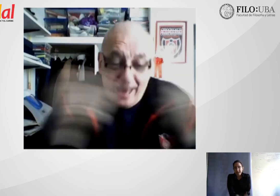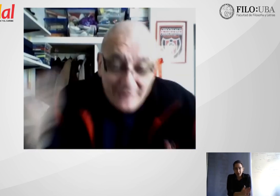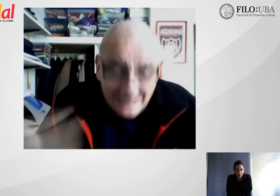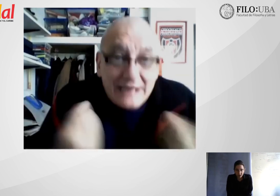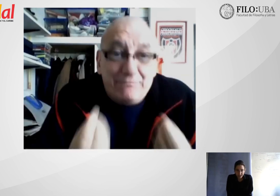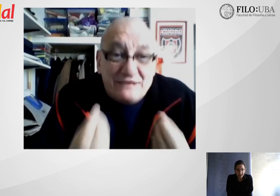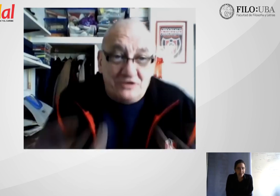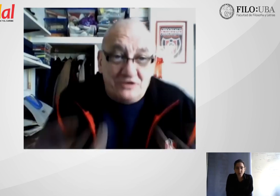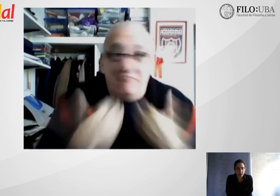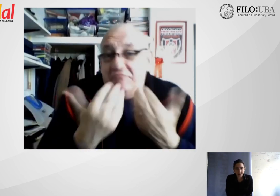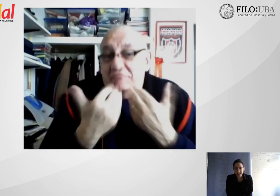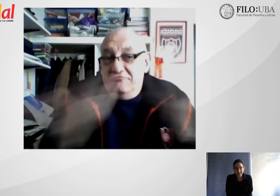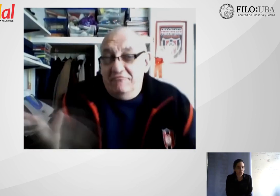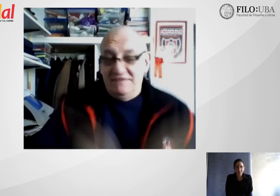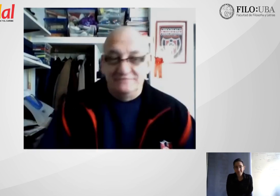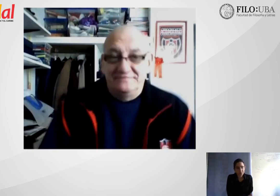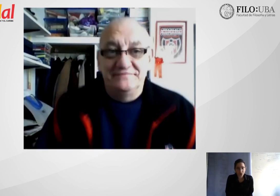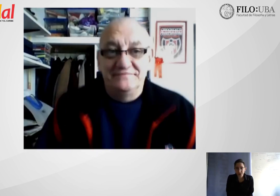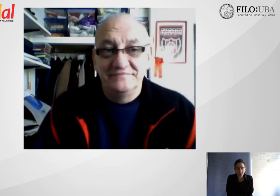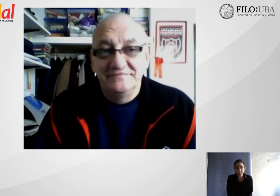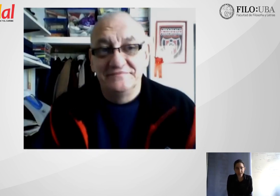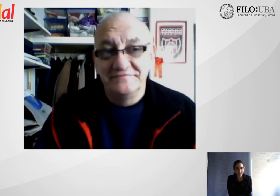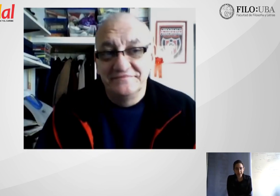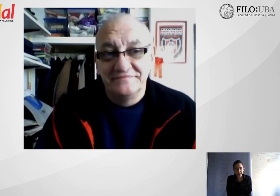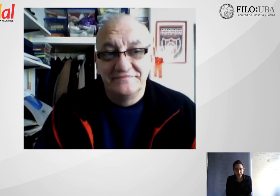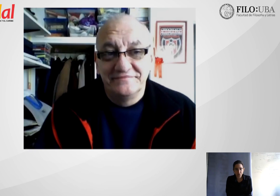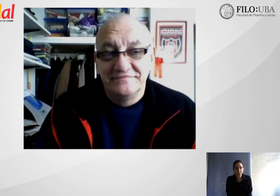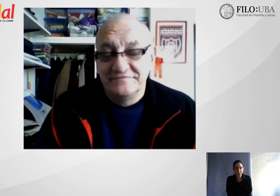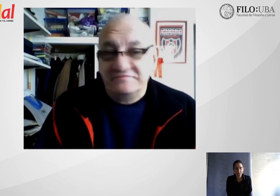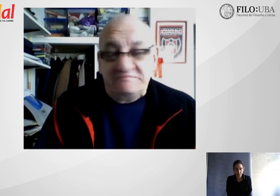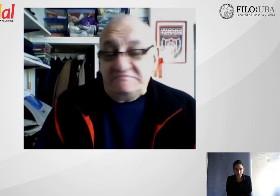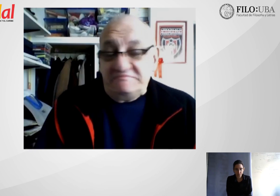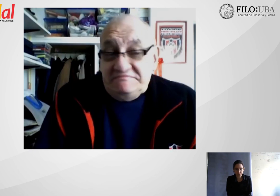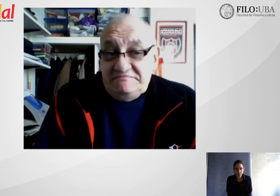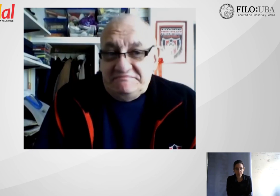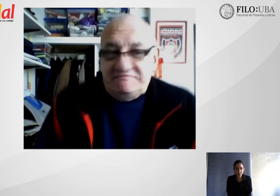que hoy en día no hay nada. No tenemos prácticamente acceso.